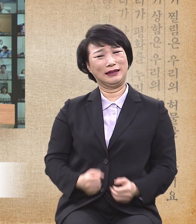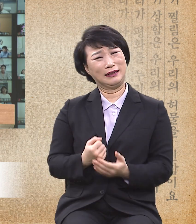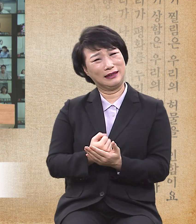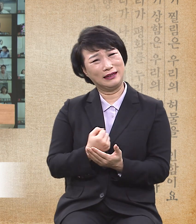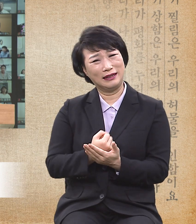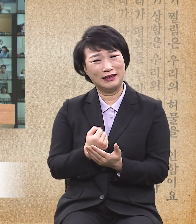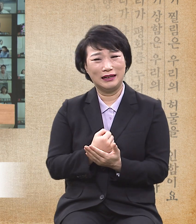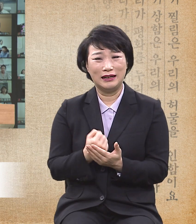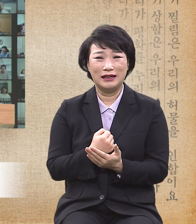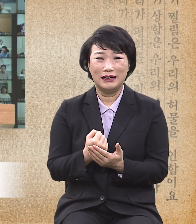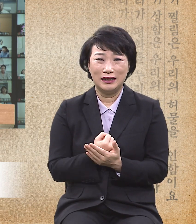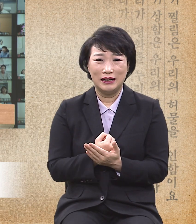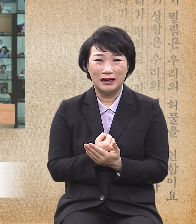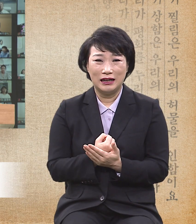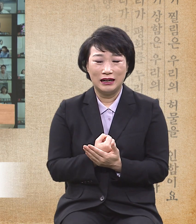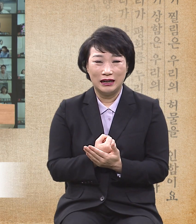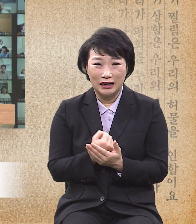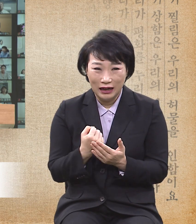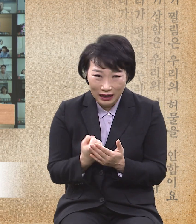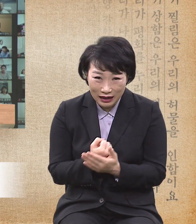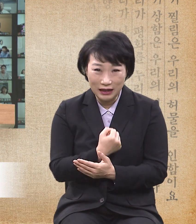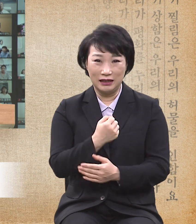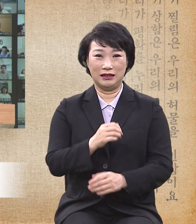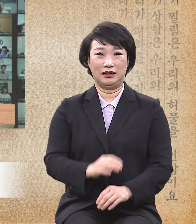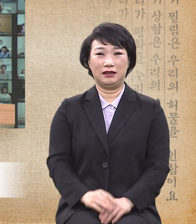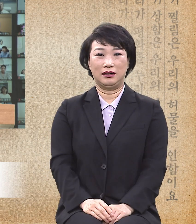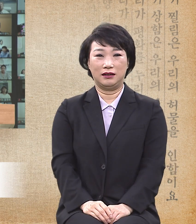얼마나 참 딱한 사람이냐. 근데